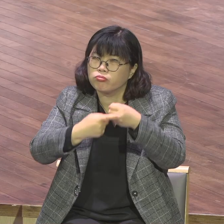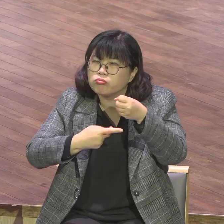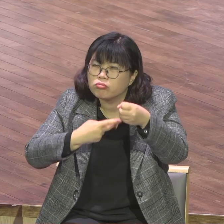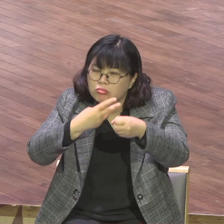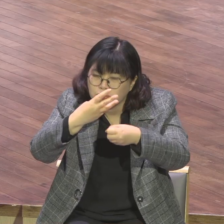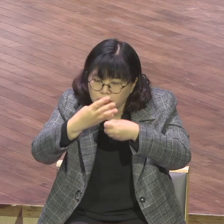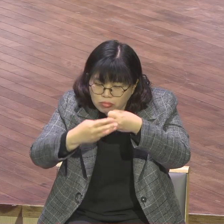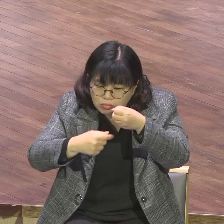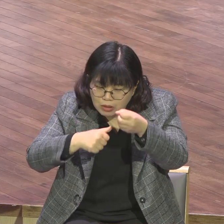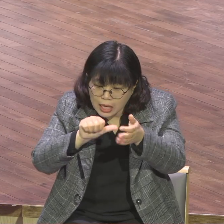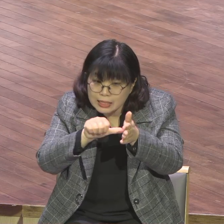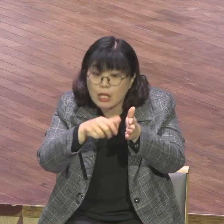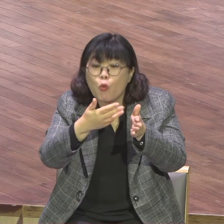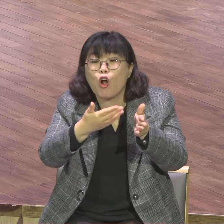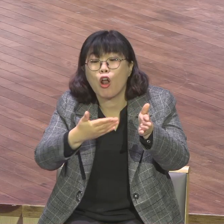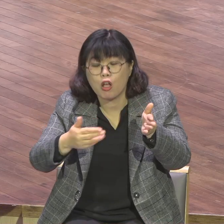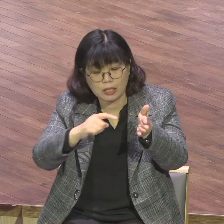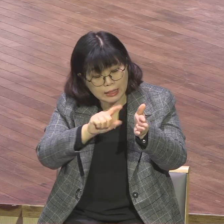있어요.